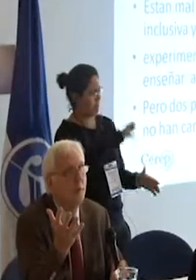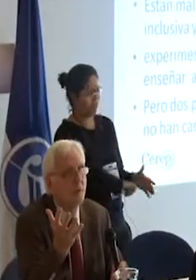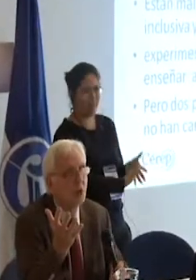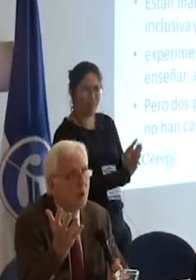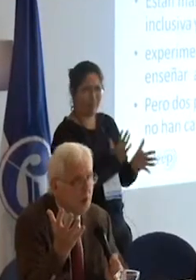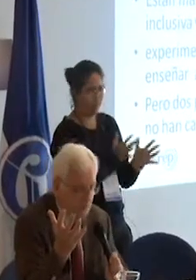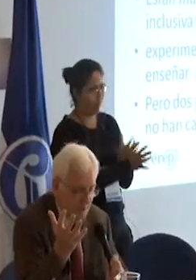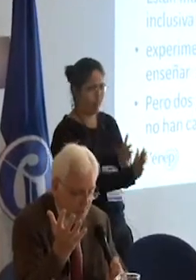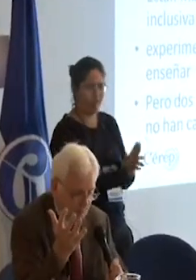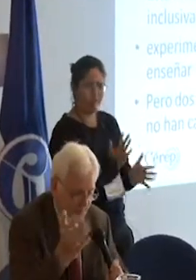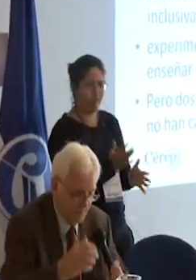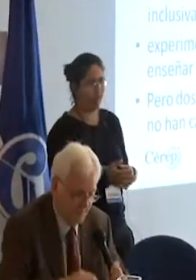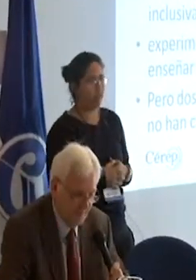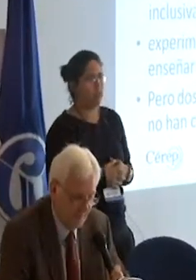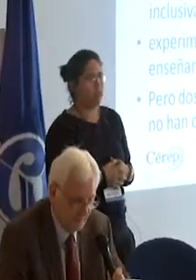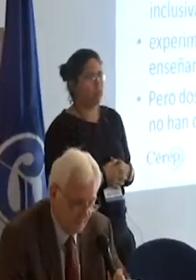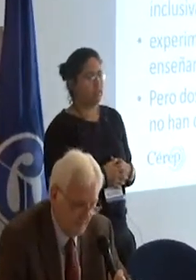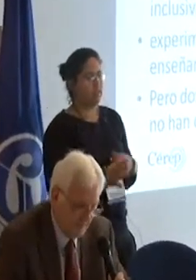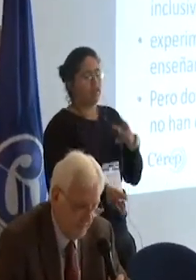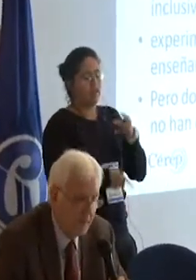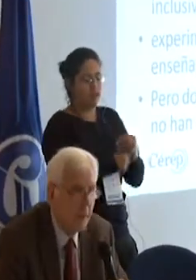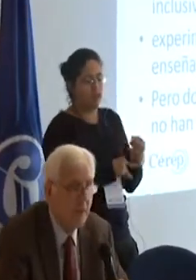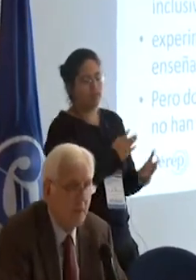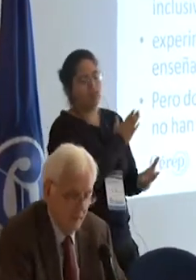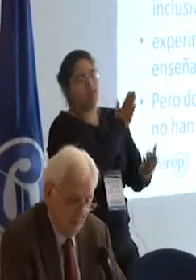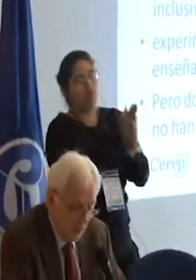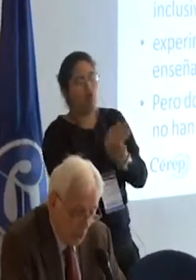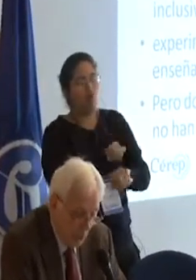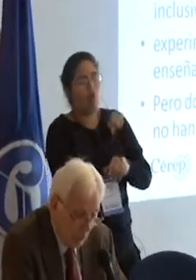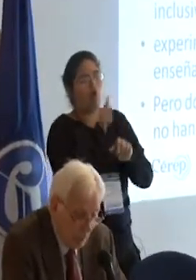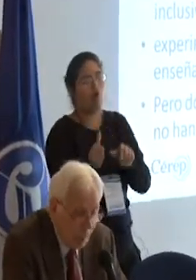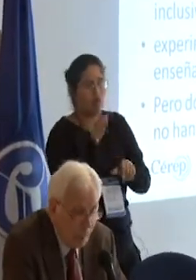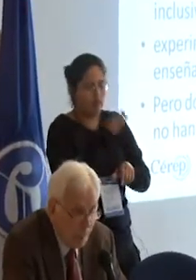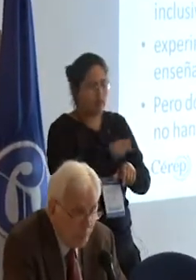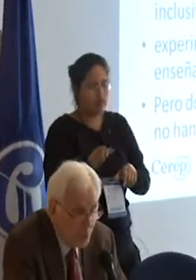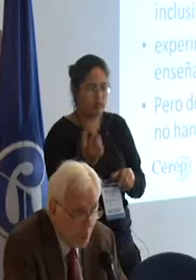van a informarse con otras personas del establecimiento.